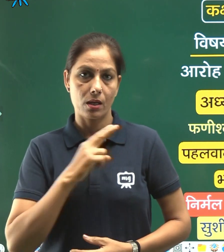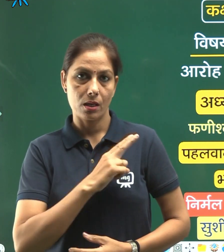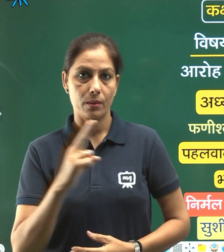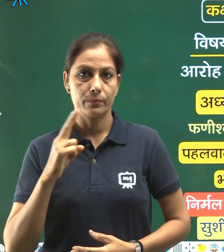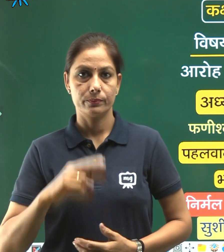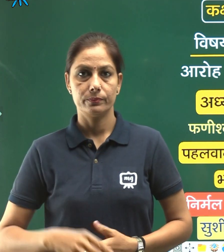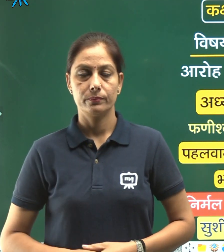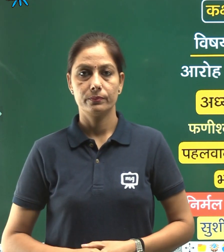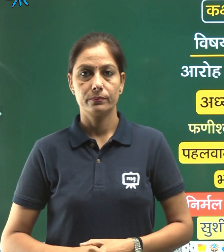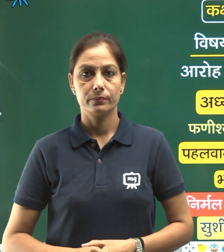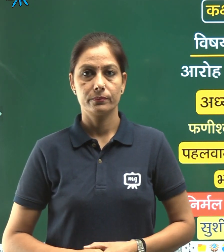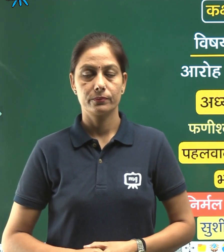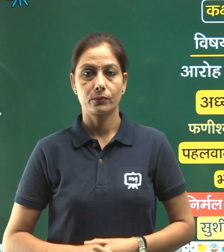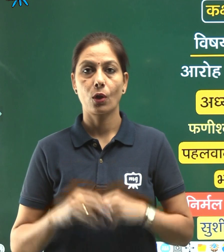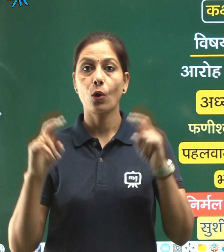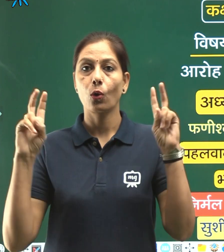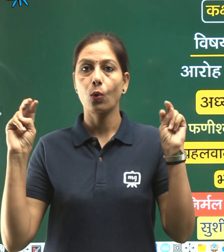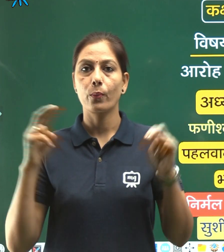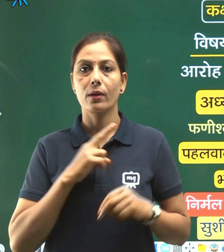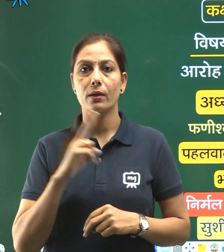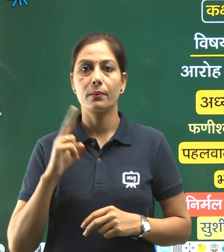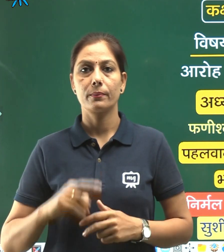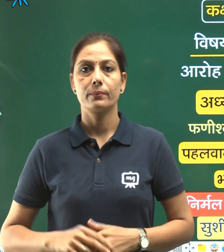रेणु। अध्याय का नाम